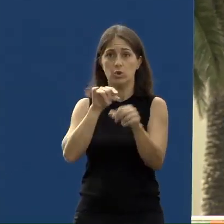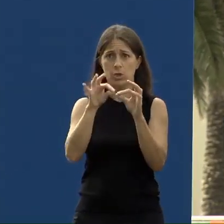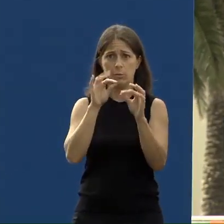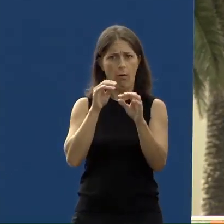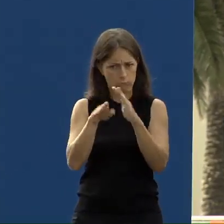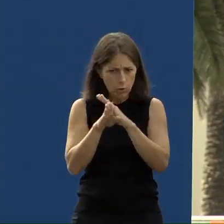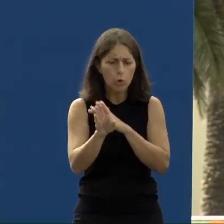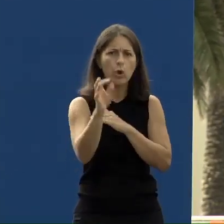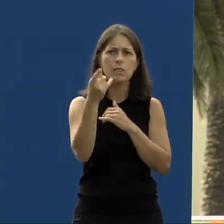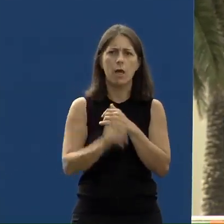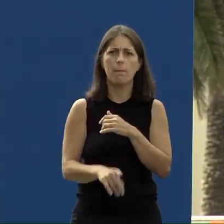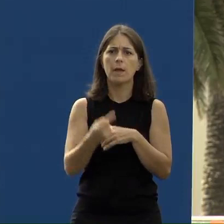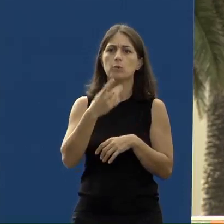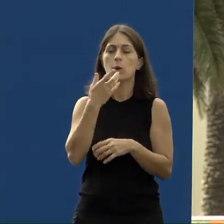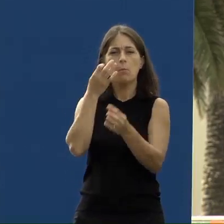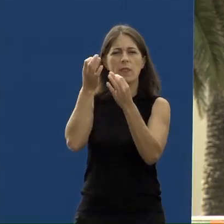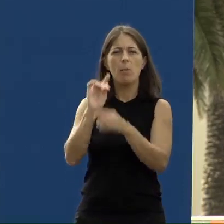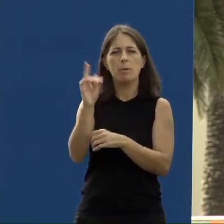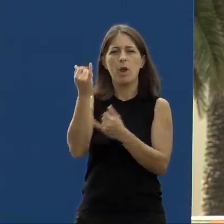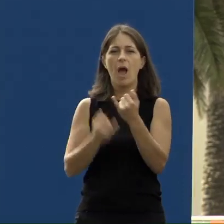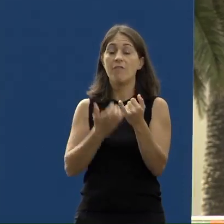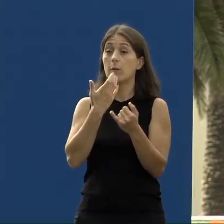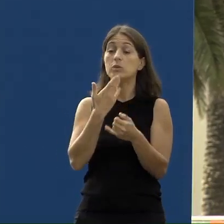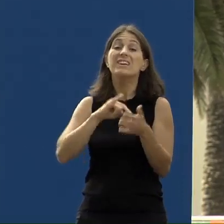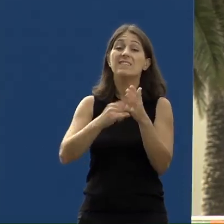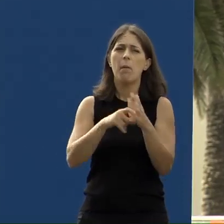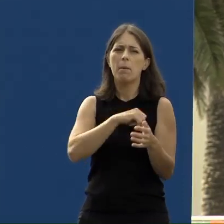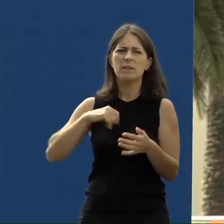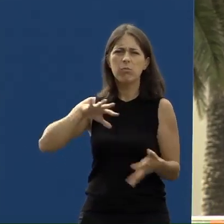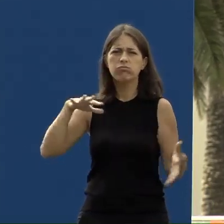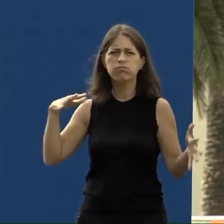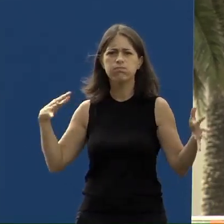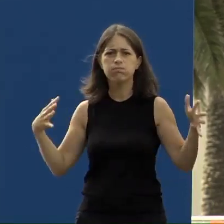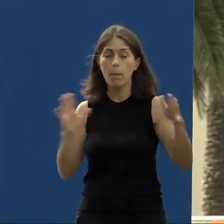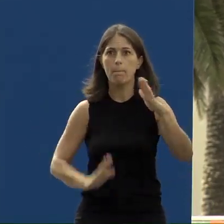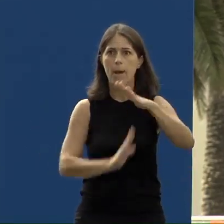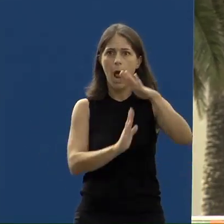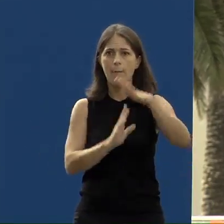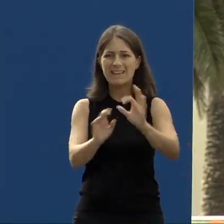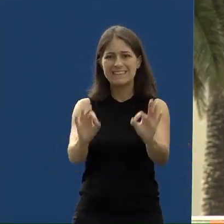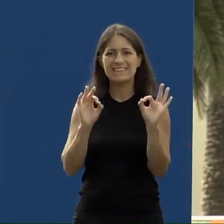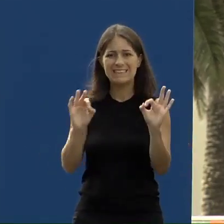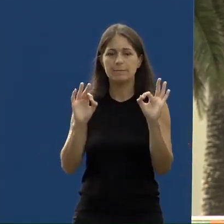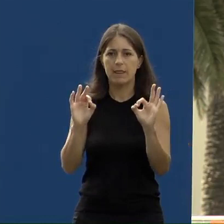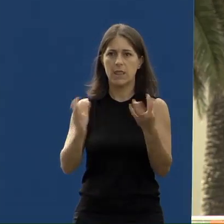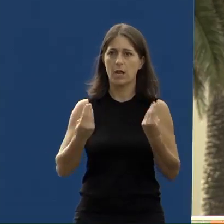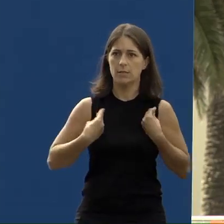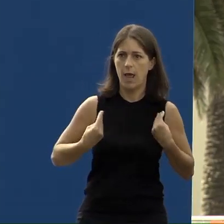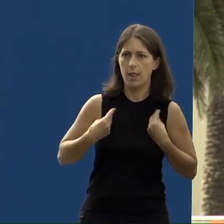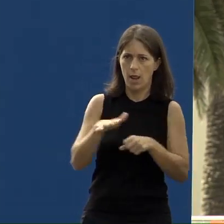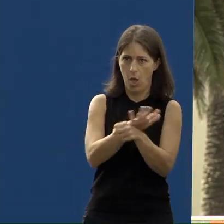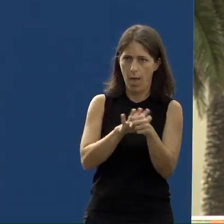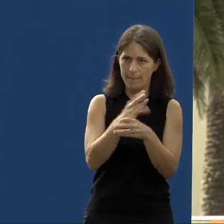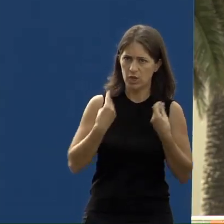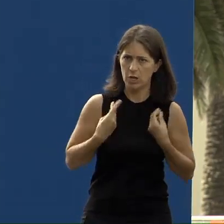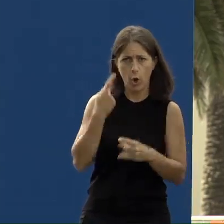15 primeiras medidas estará deter absolutamente todo o sistema de privatización en marcha, particularmente no eido sanitario, e comezar a rescatar para